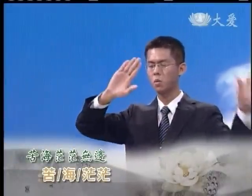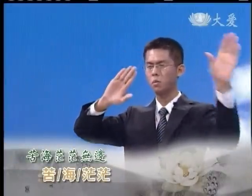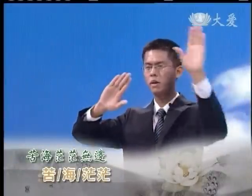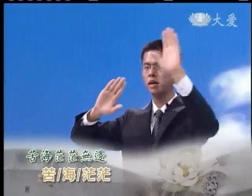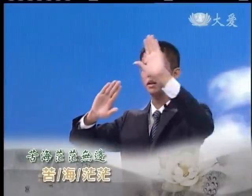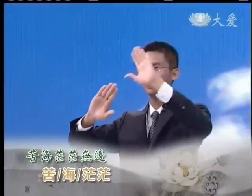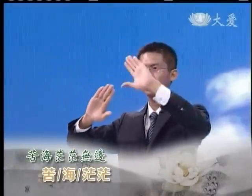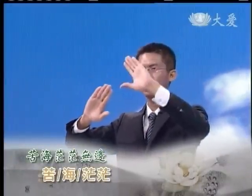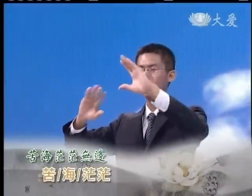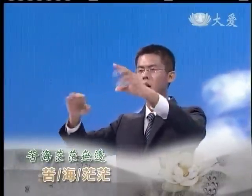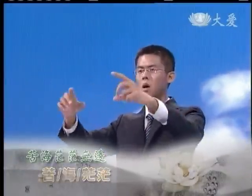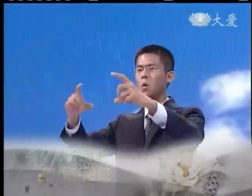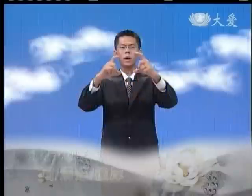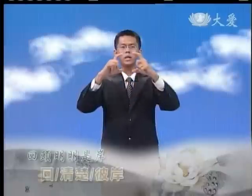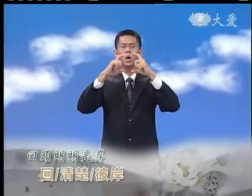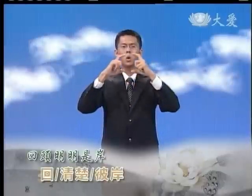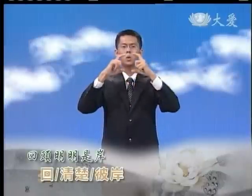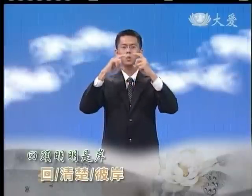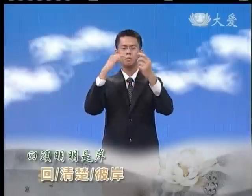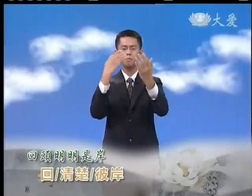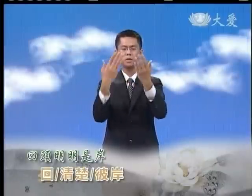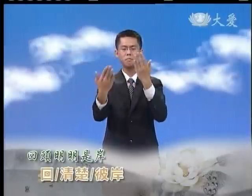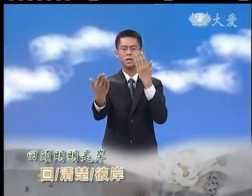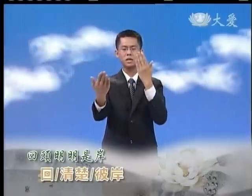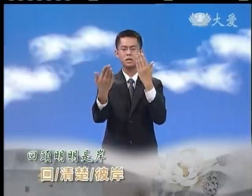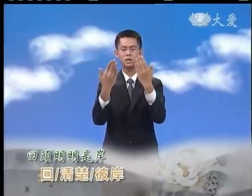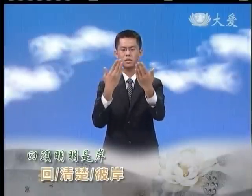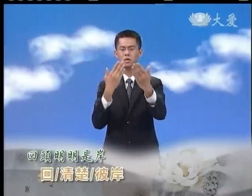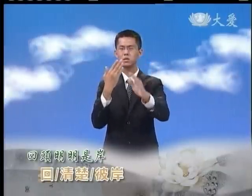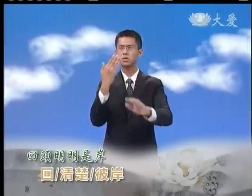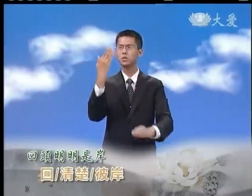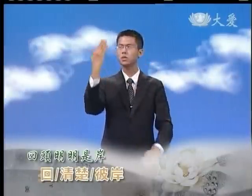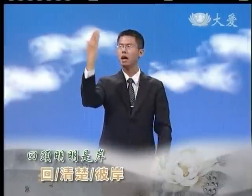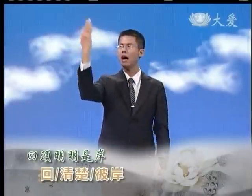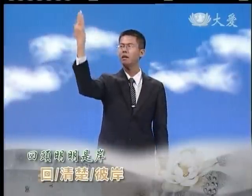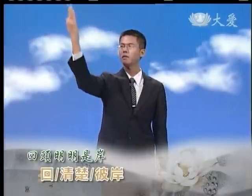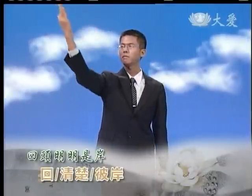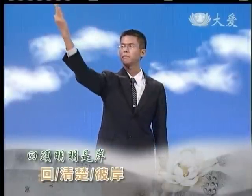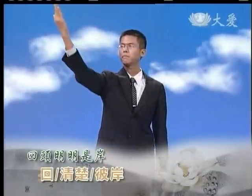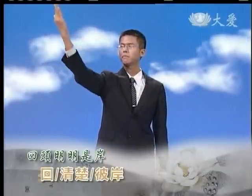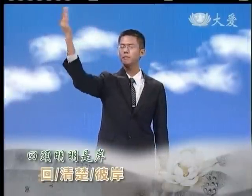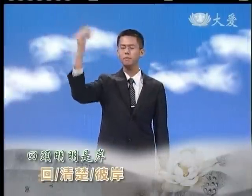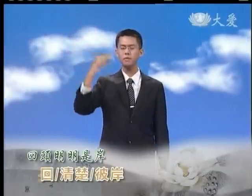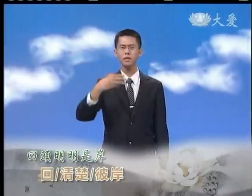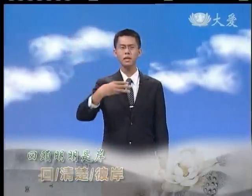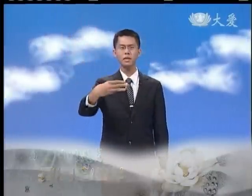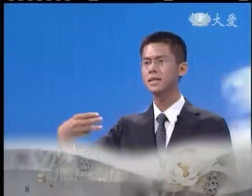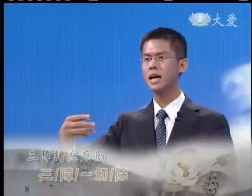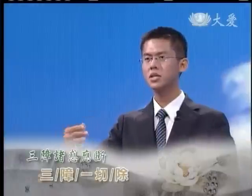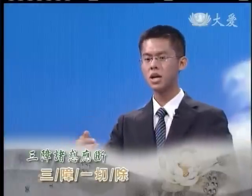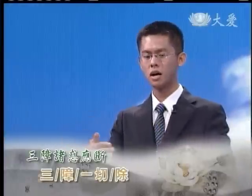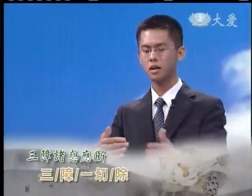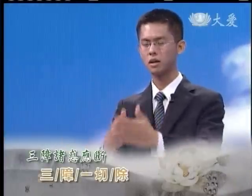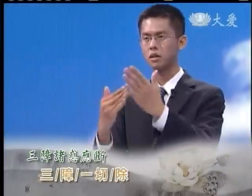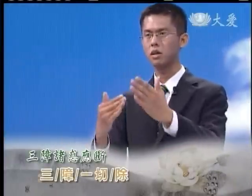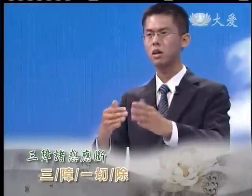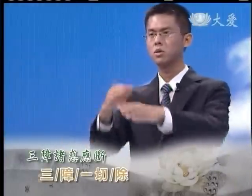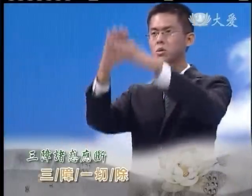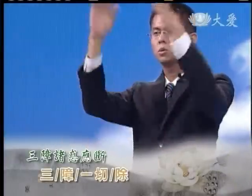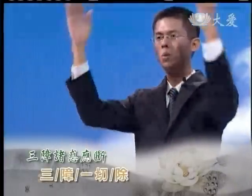无边，回头明明是岸，三障诸